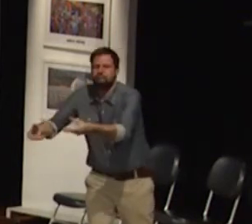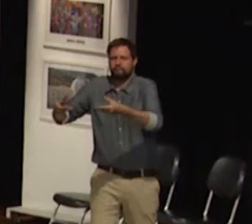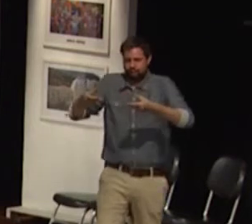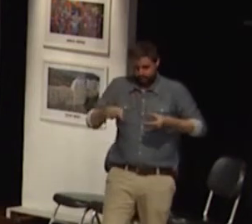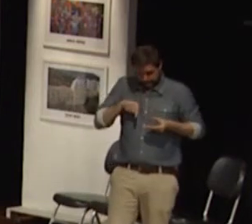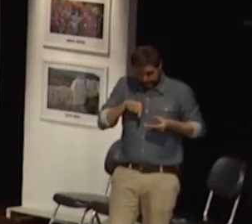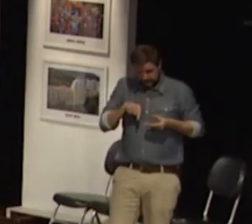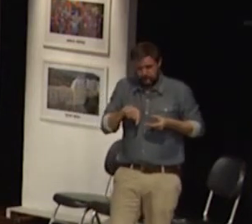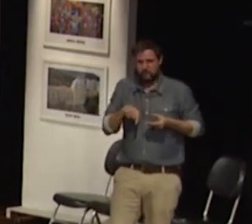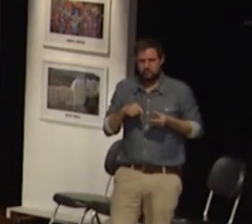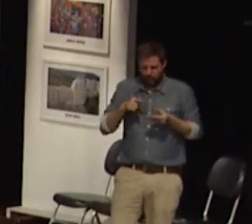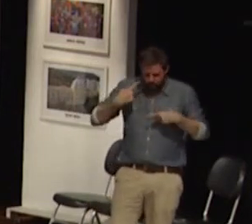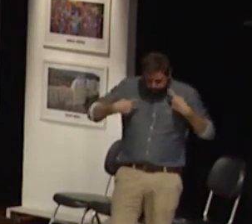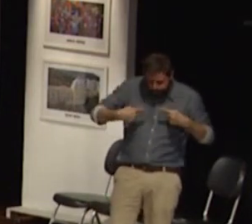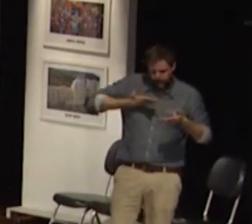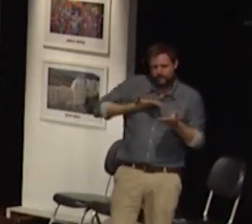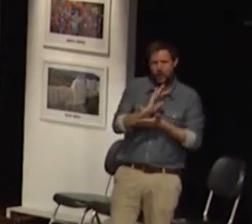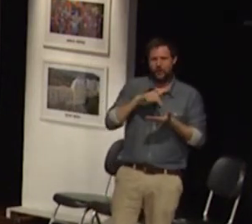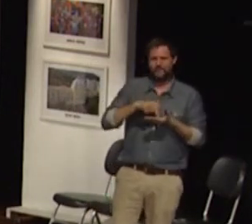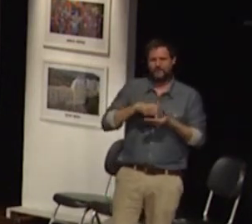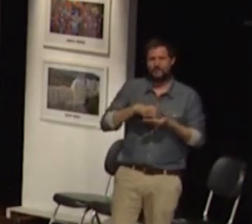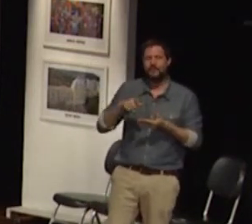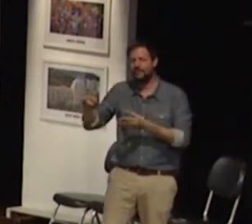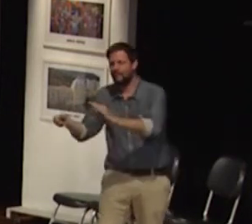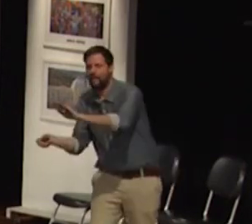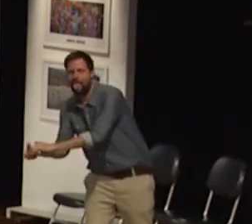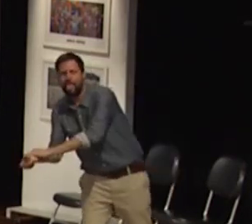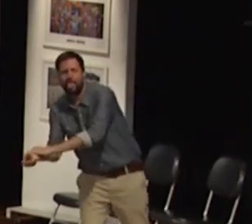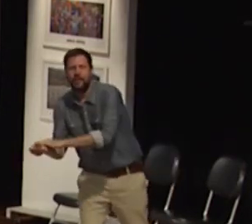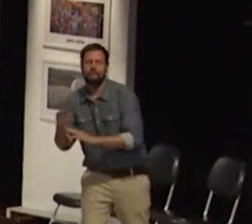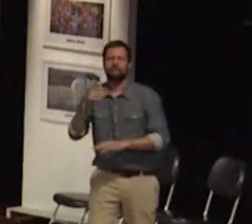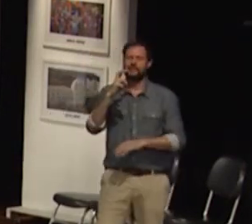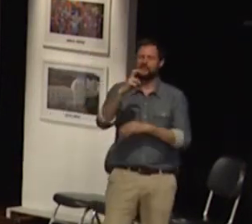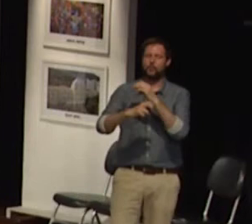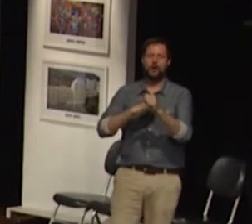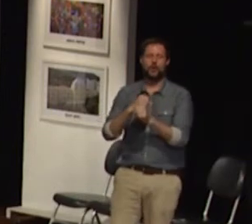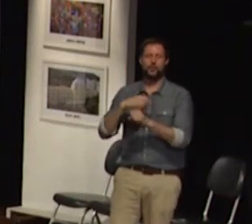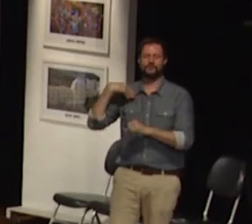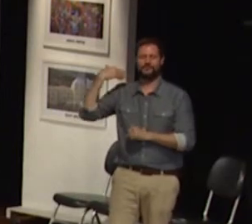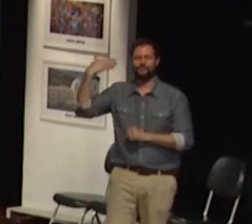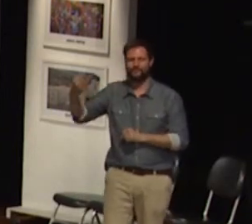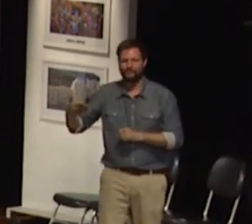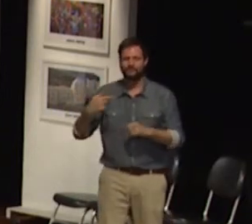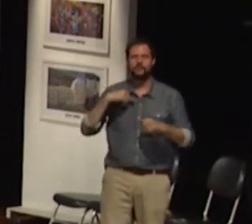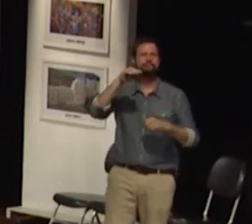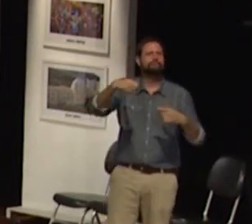dias, que se entregue lá ao CNE para ser aprovado. Mas foi engavetado durante